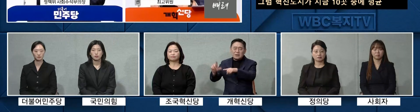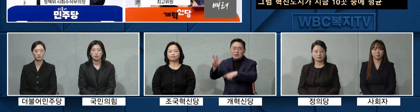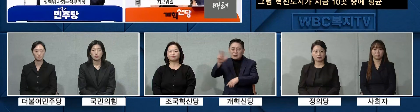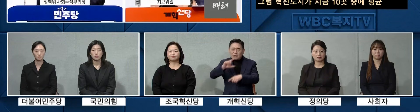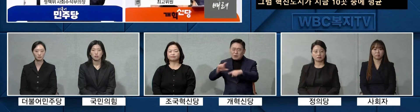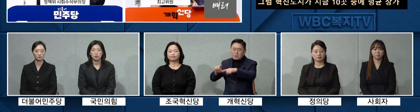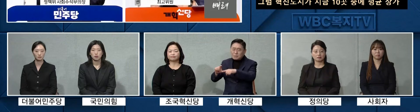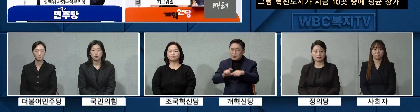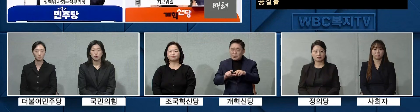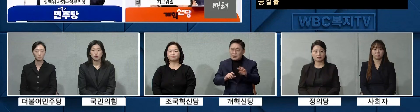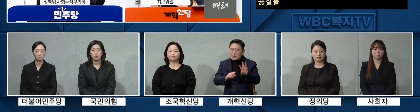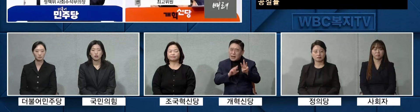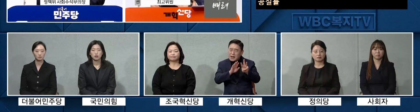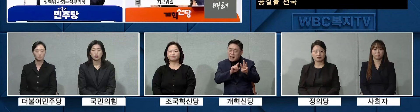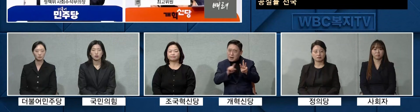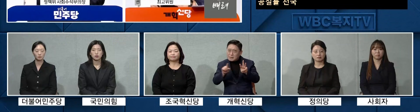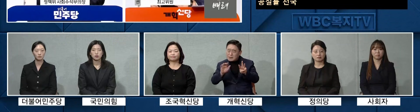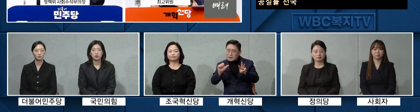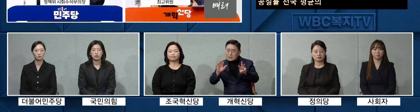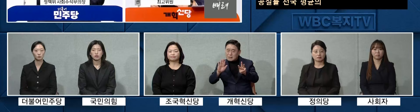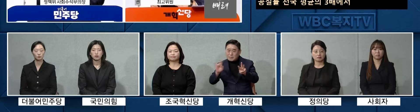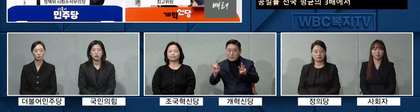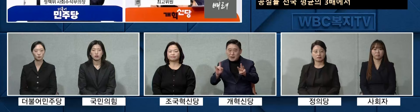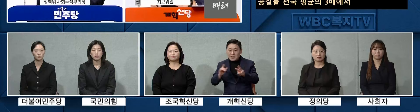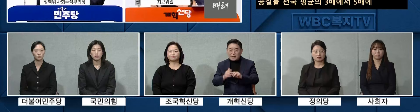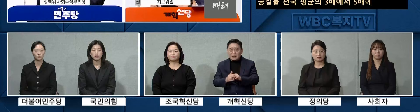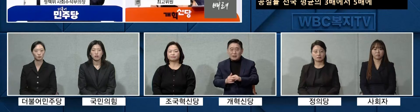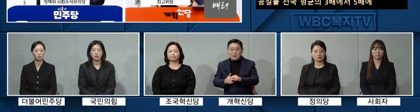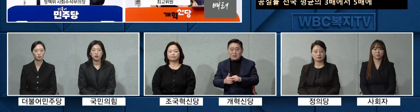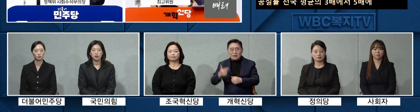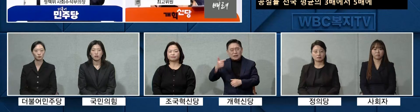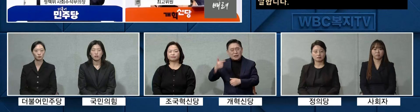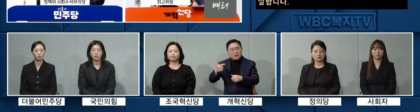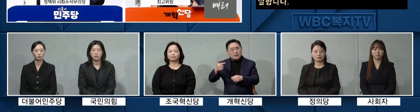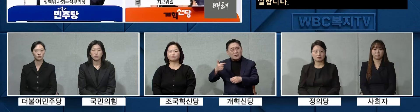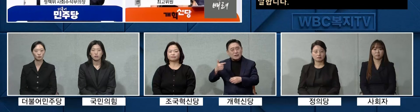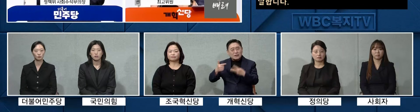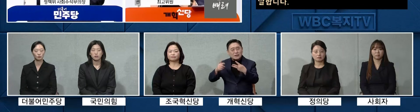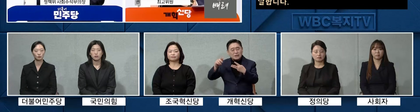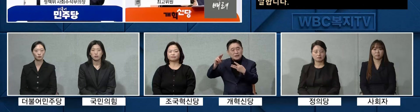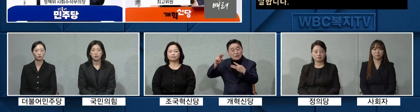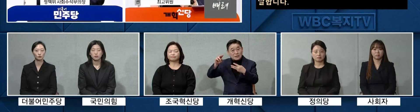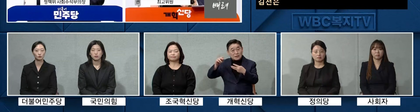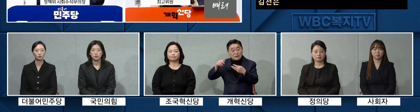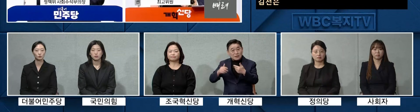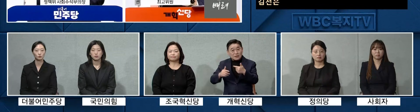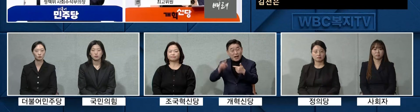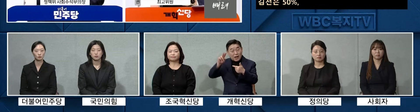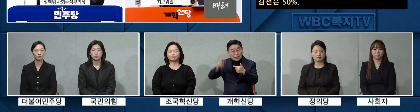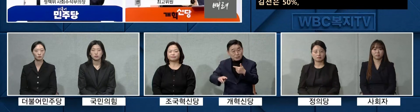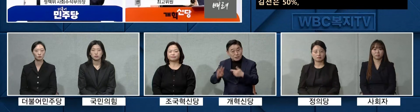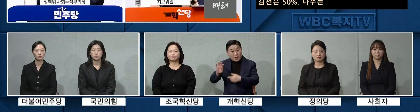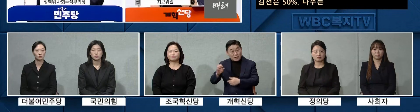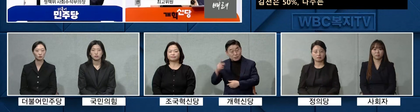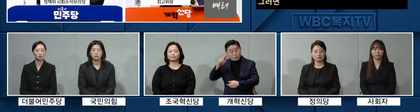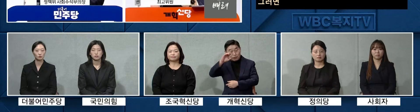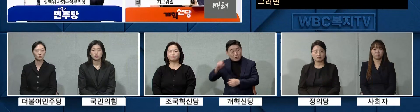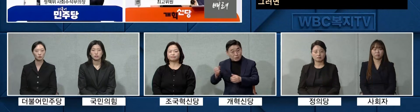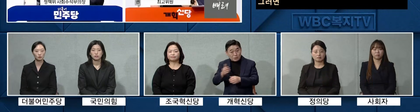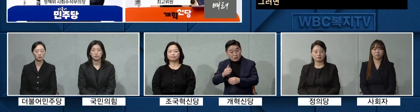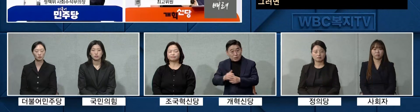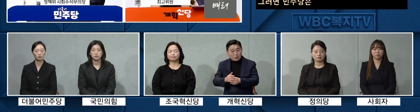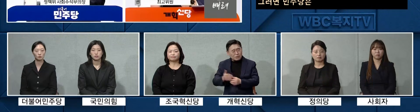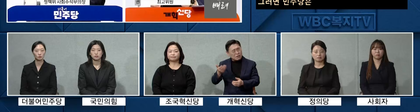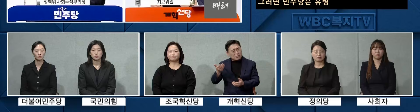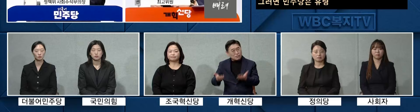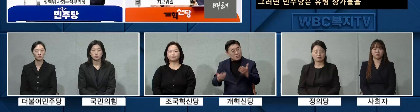3배에서 5배에 달합니다. 김천은 50%, 나주는 42%. 이런 민주당은 그럼 이 유령 상가들을 균형 발전의 성과로 볼 수